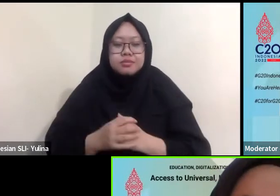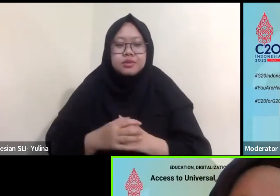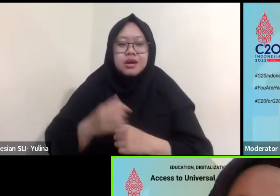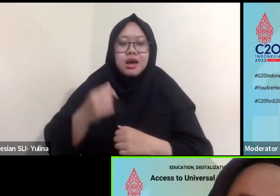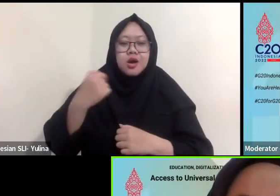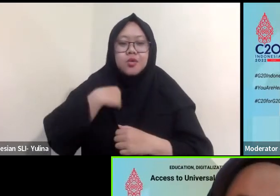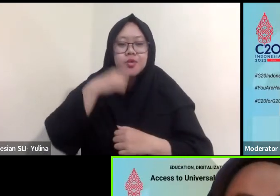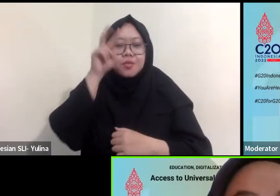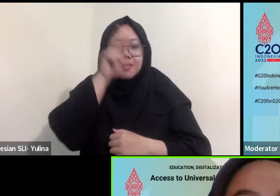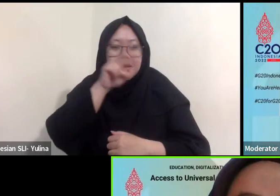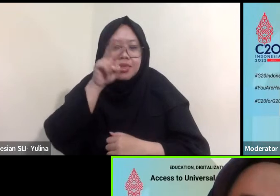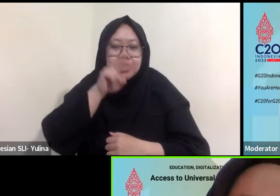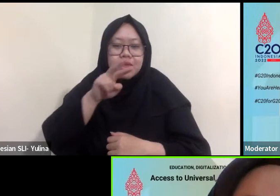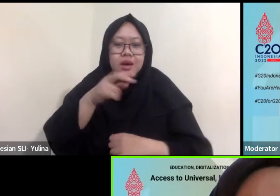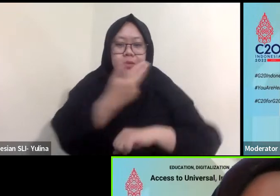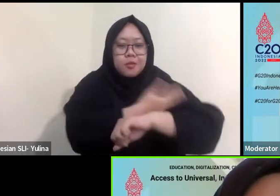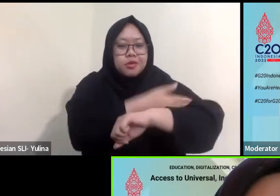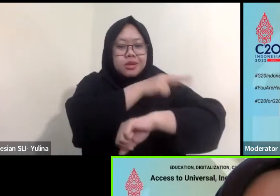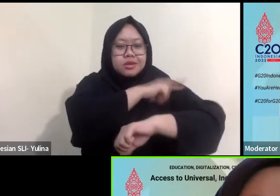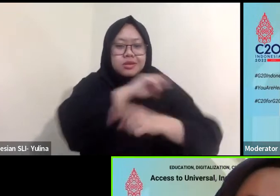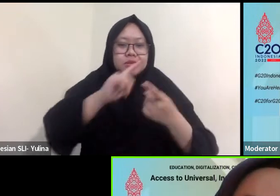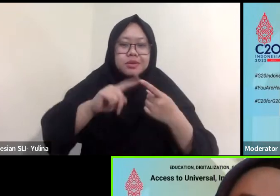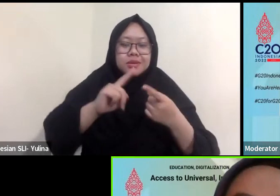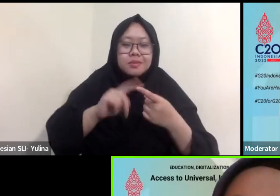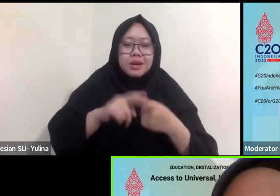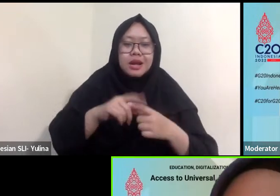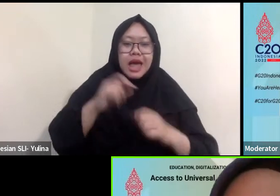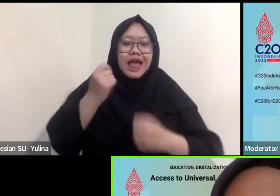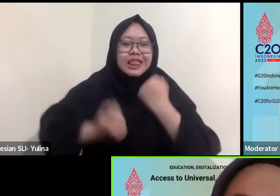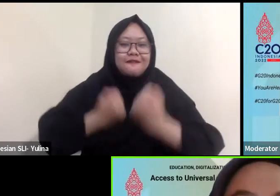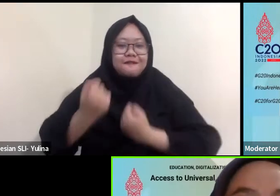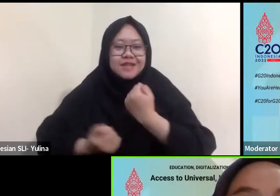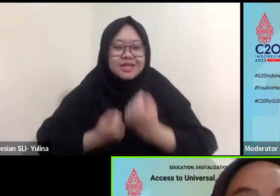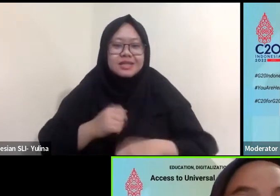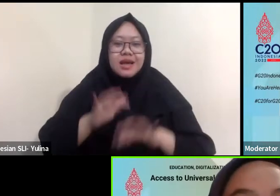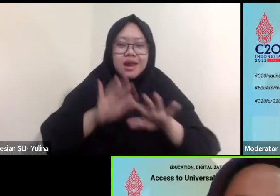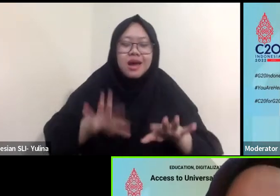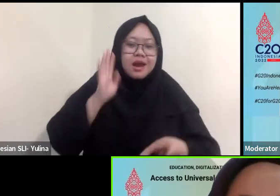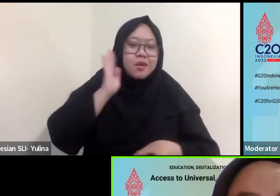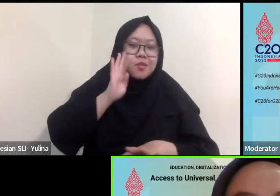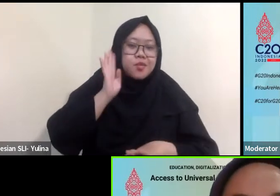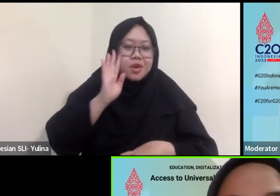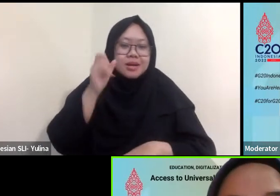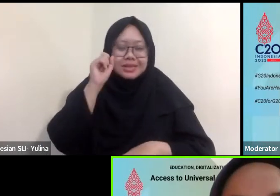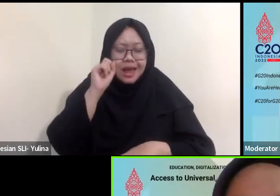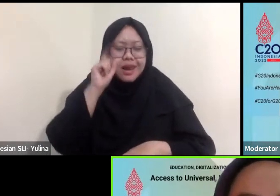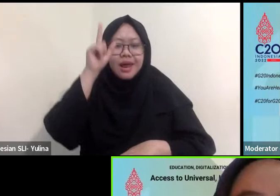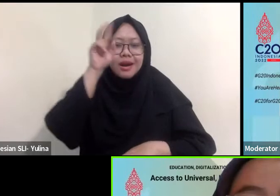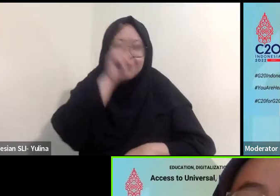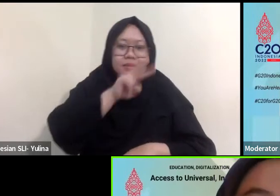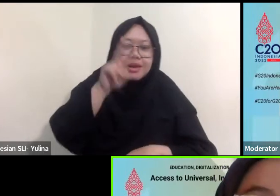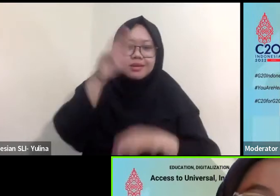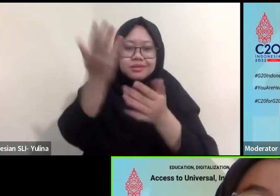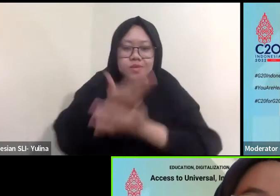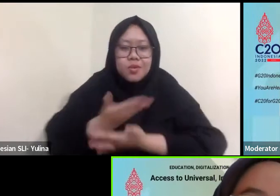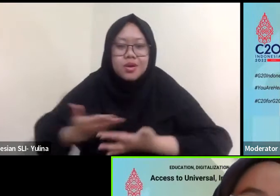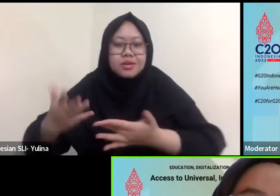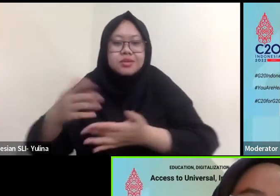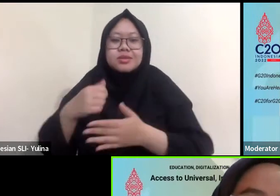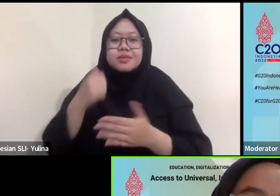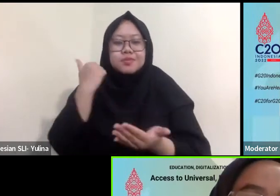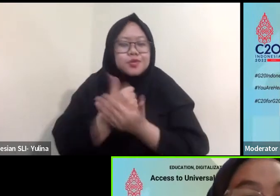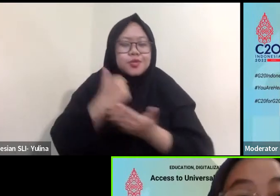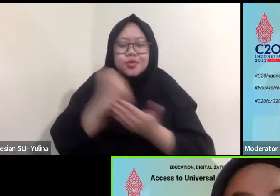melihat potensi dari teman-teman aktivis, orang-orang muda yang menyadari, melihat realita dengan penuh